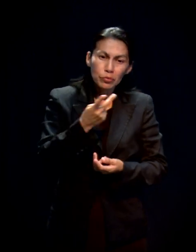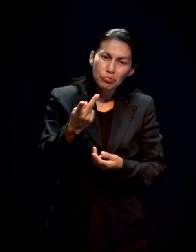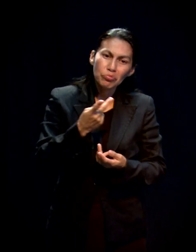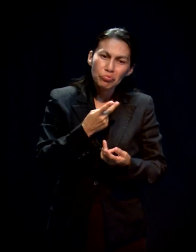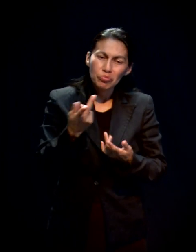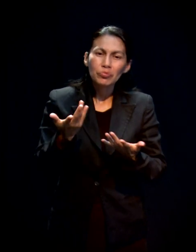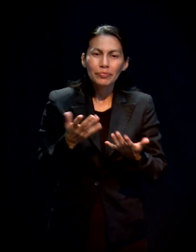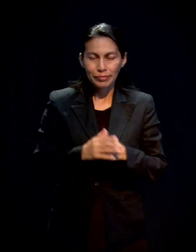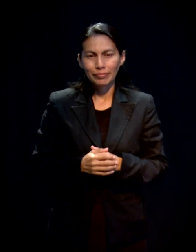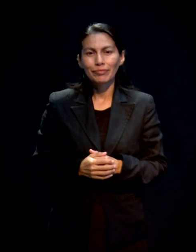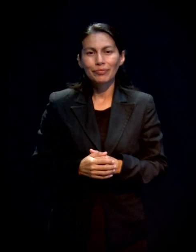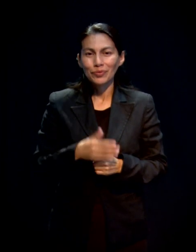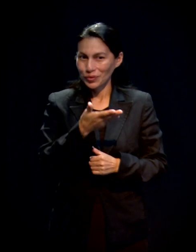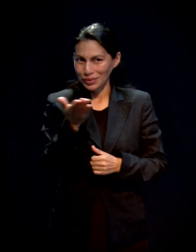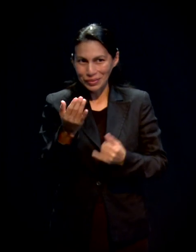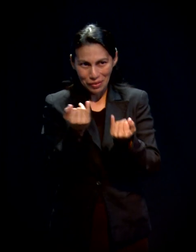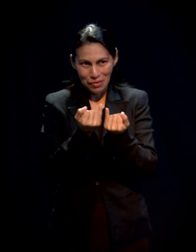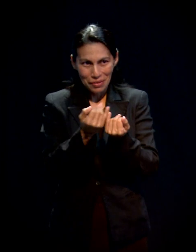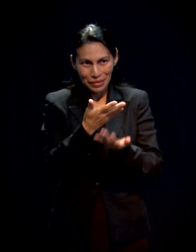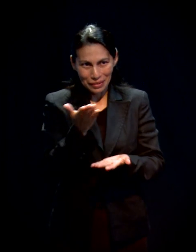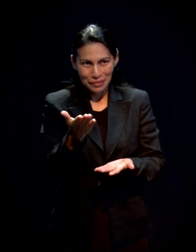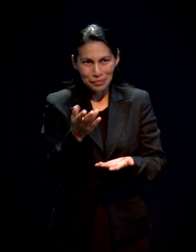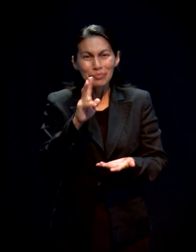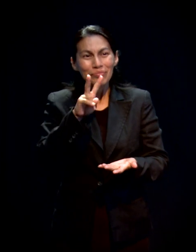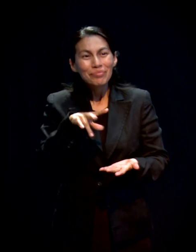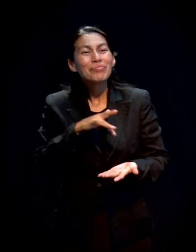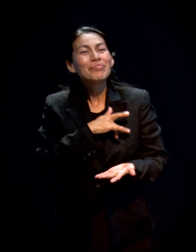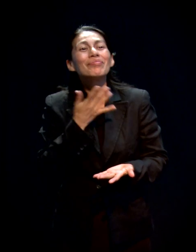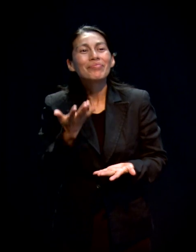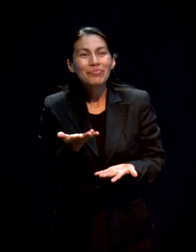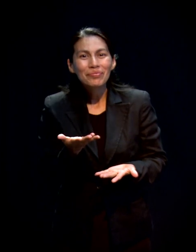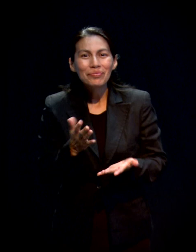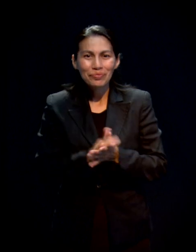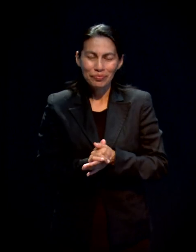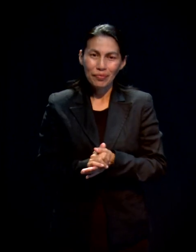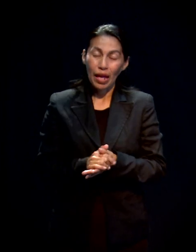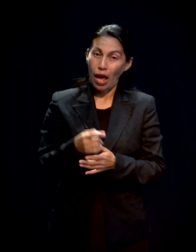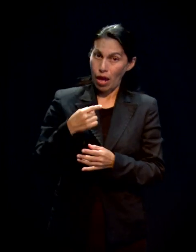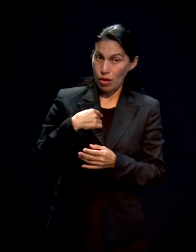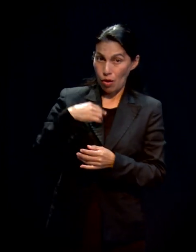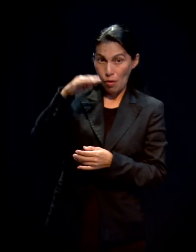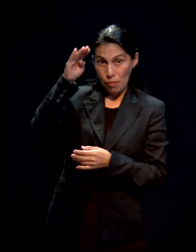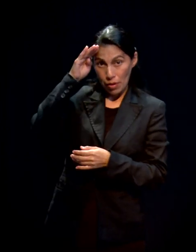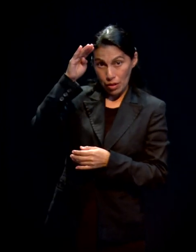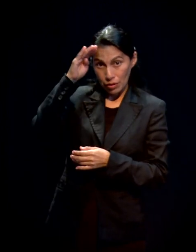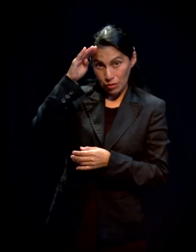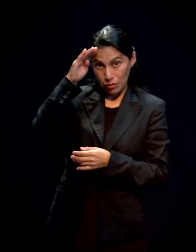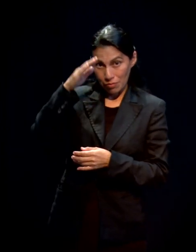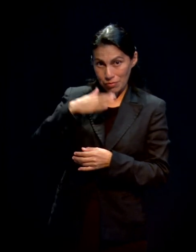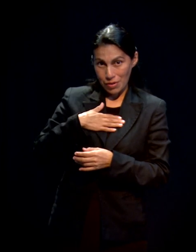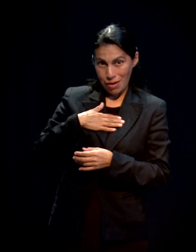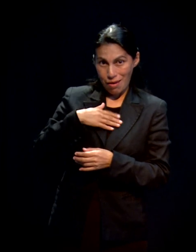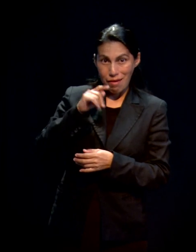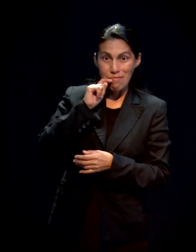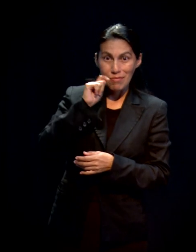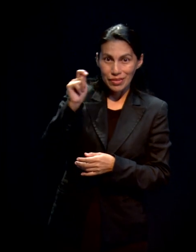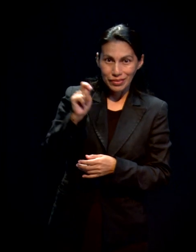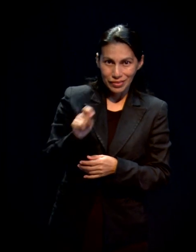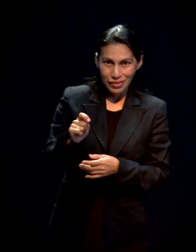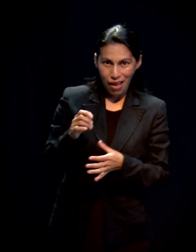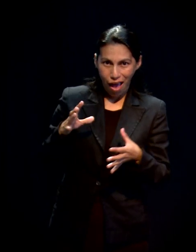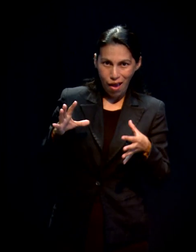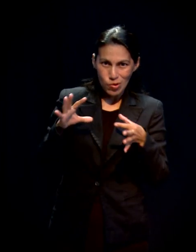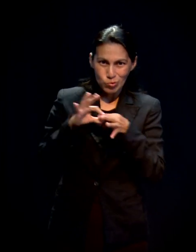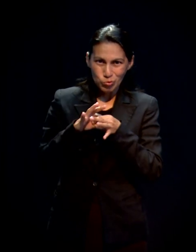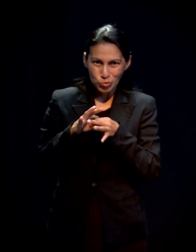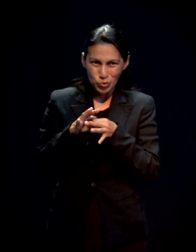como ustedes lo hicieron cierto cómo se sienten yo creo que en ese aspecto mi amistad con él